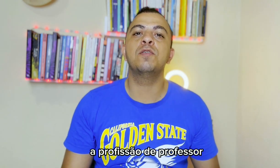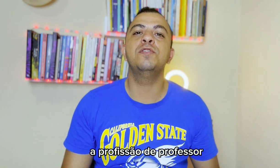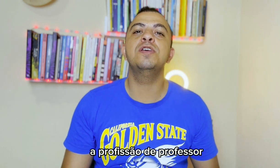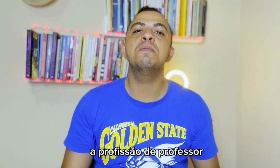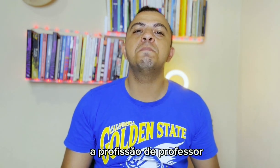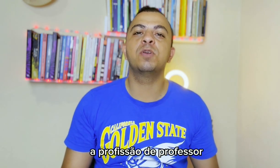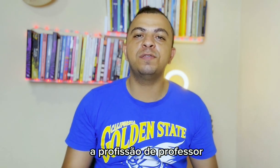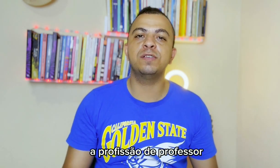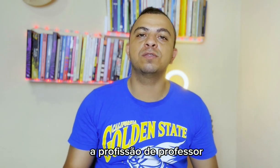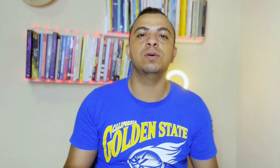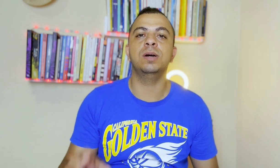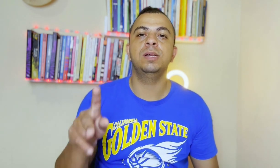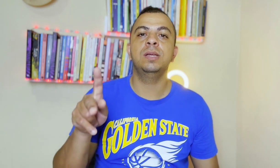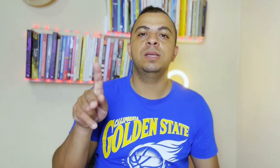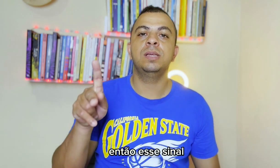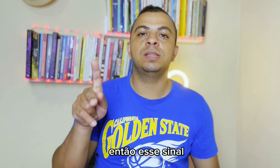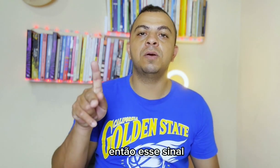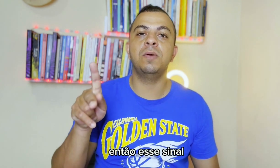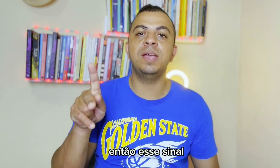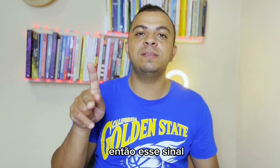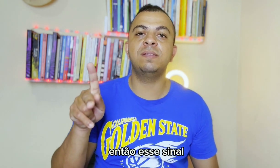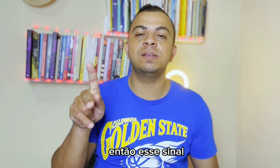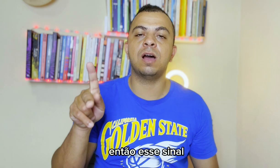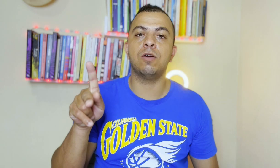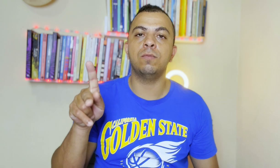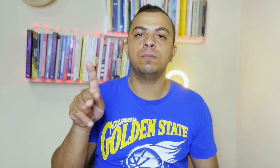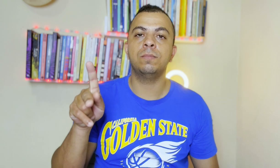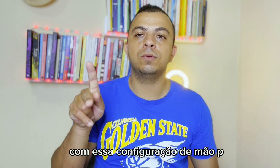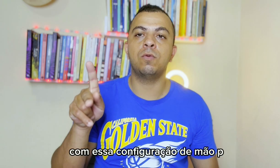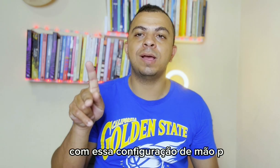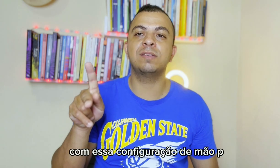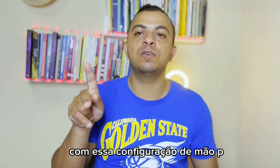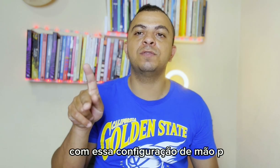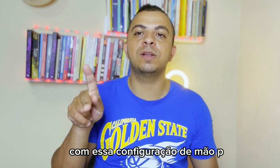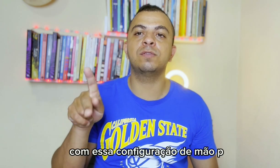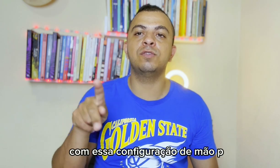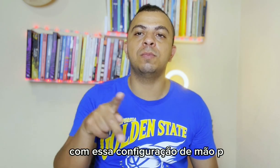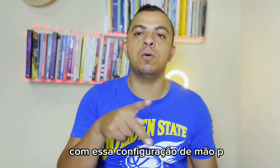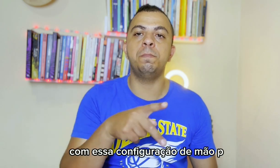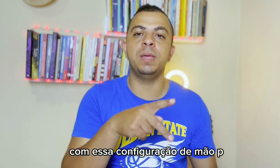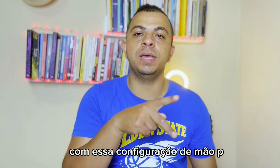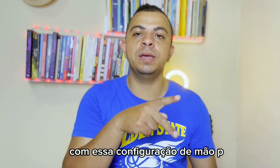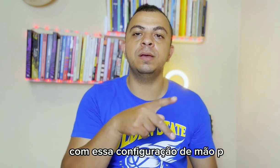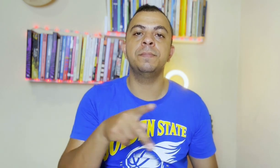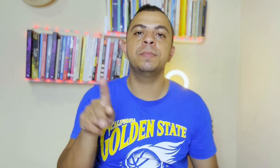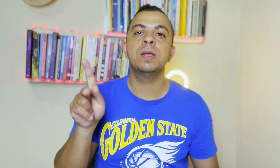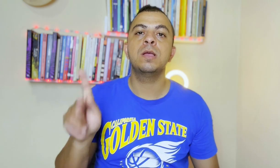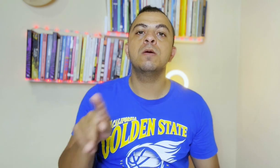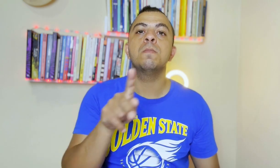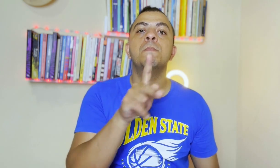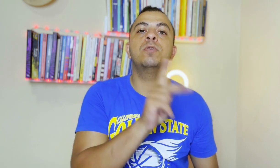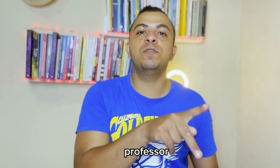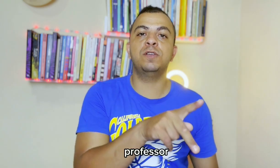de professor. Então esse sinal, com essa configuração de mão, P,